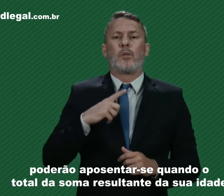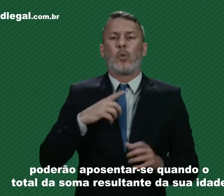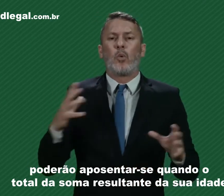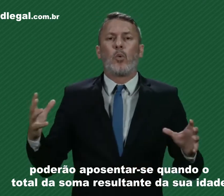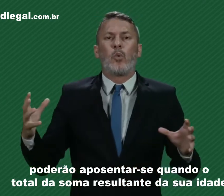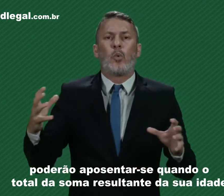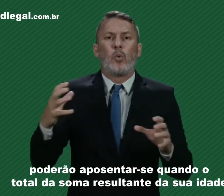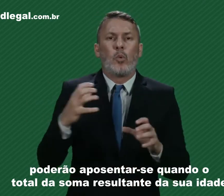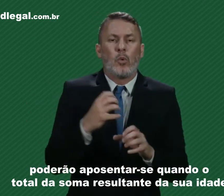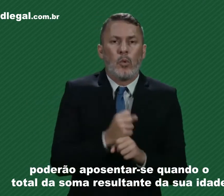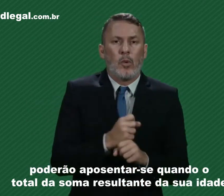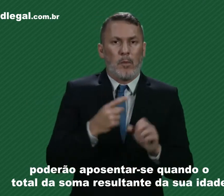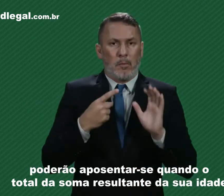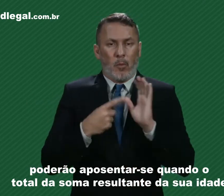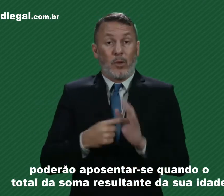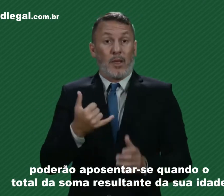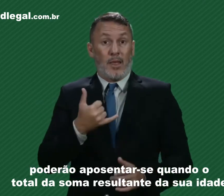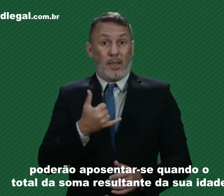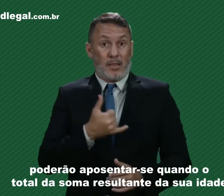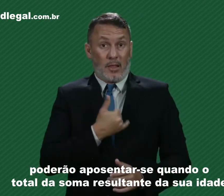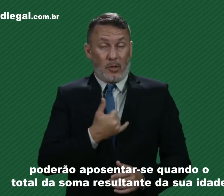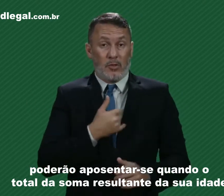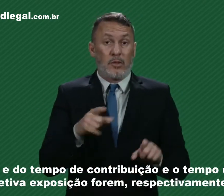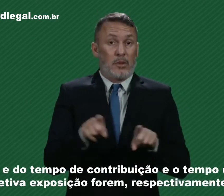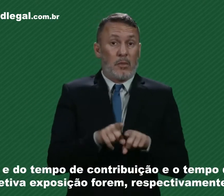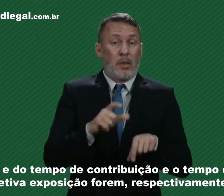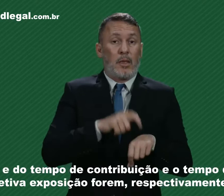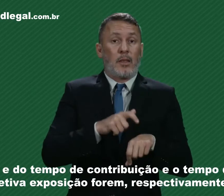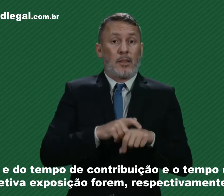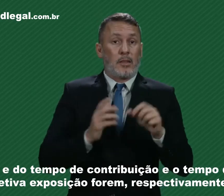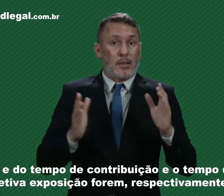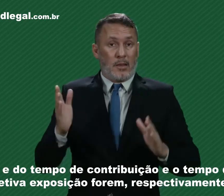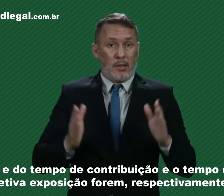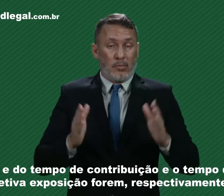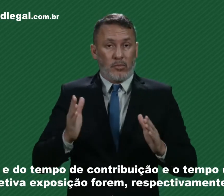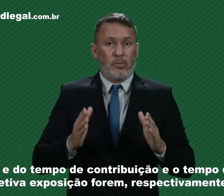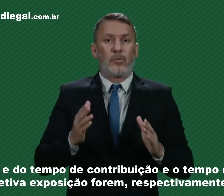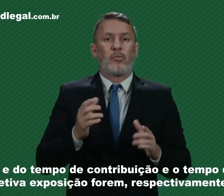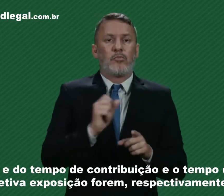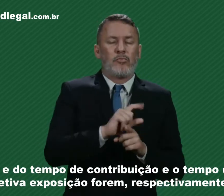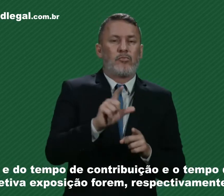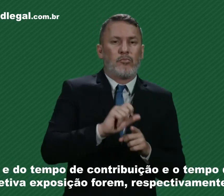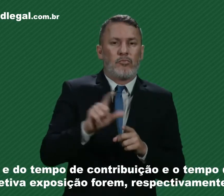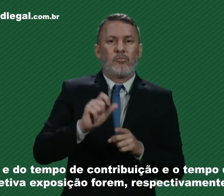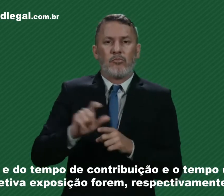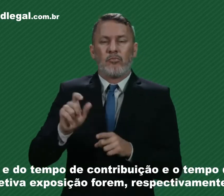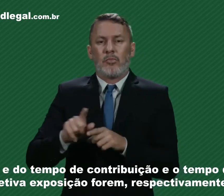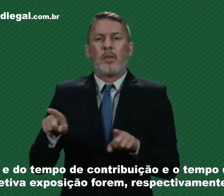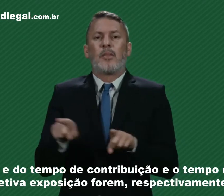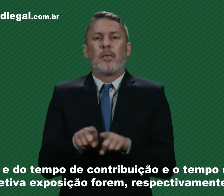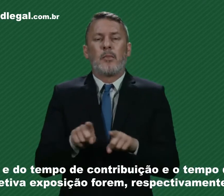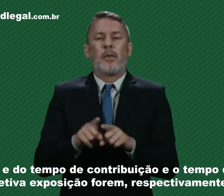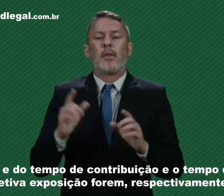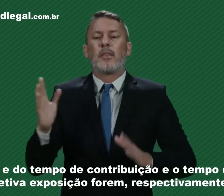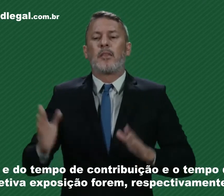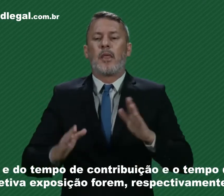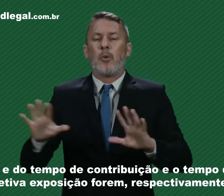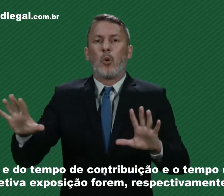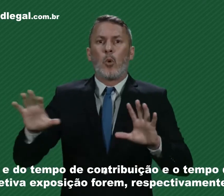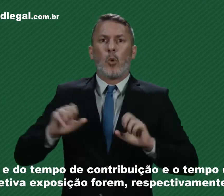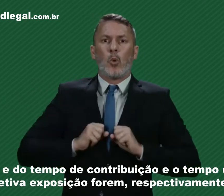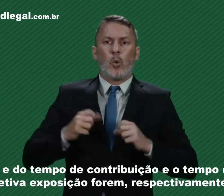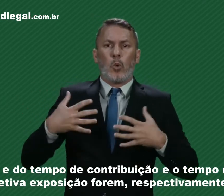quando o total da soma resultante da sua idade e do tempo de contribuição e o tempo de efetiva exposição